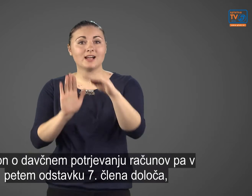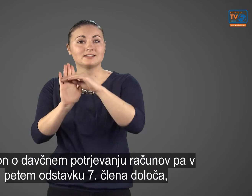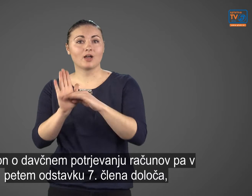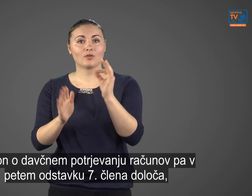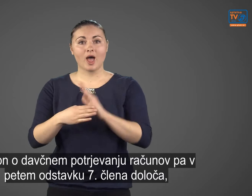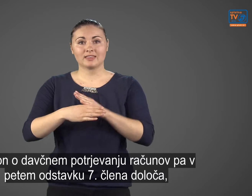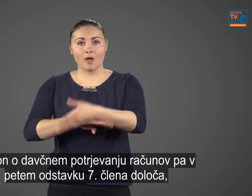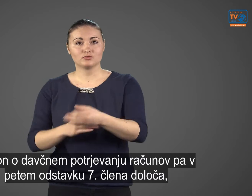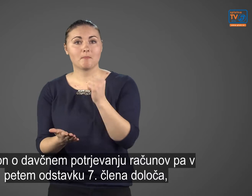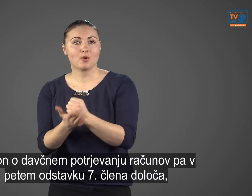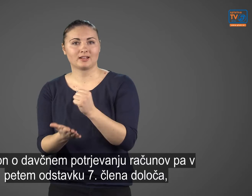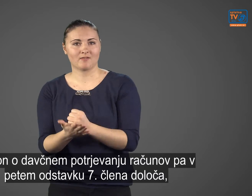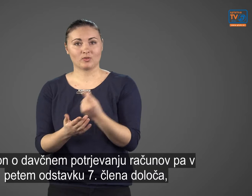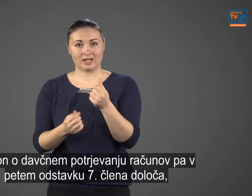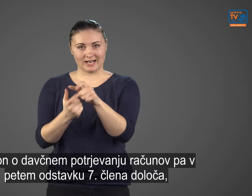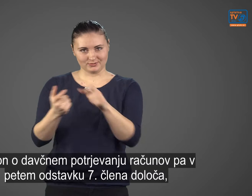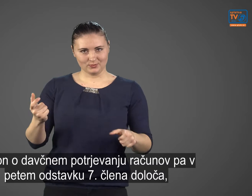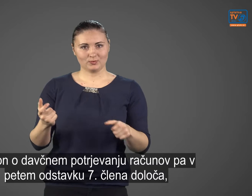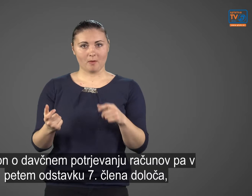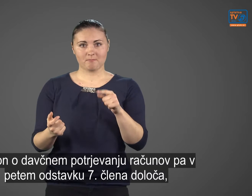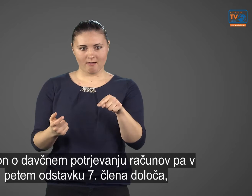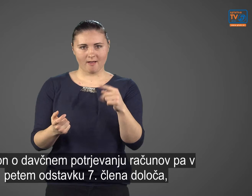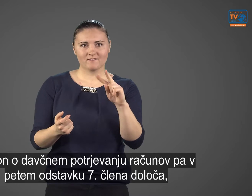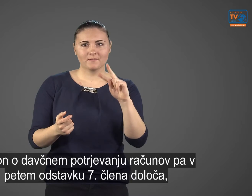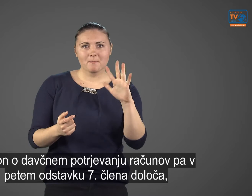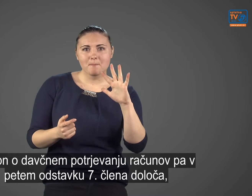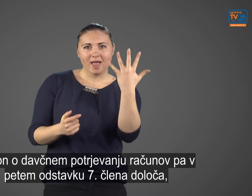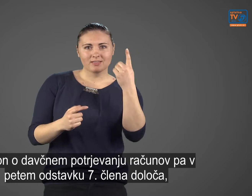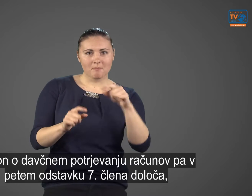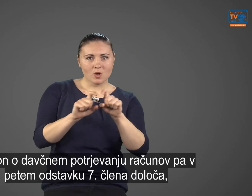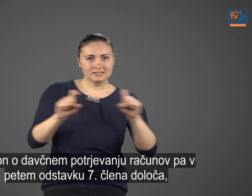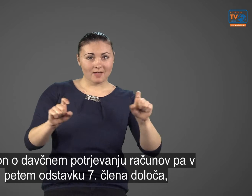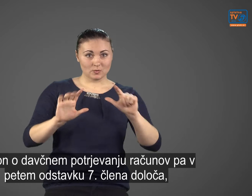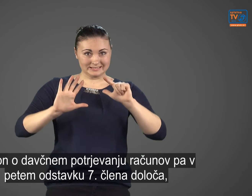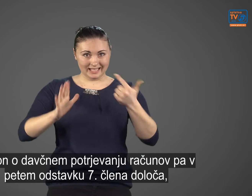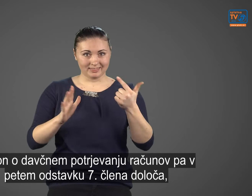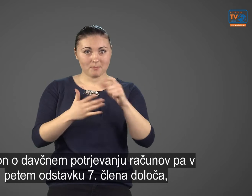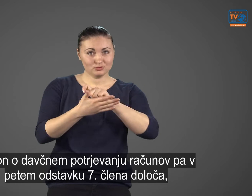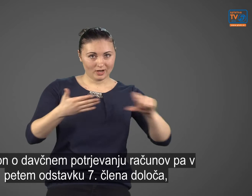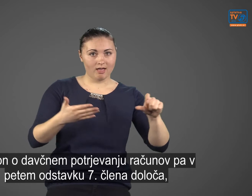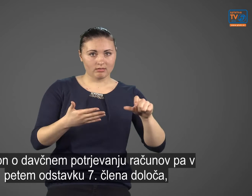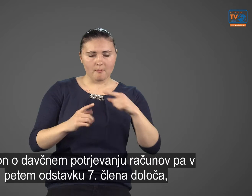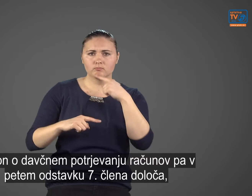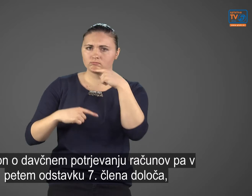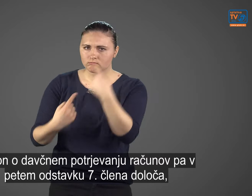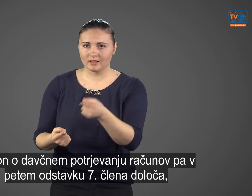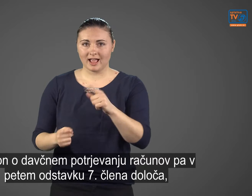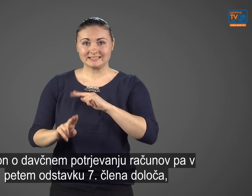Zakon o davčnem potrjevanju računov pa v 5. odstavku 7. člena določa, da mora zavezanec za